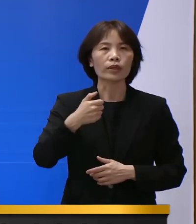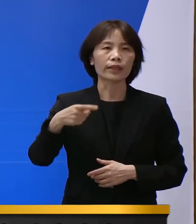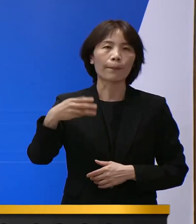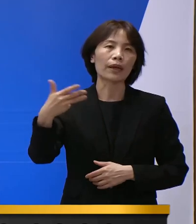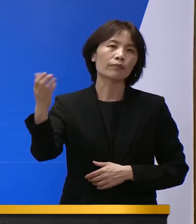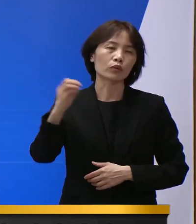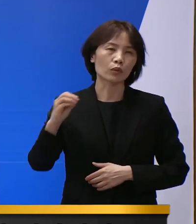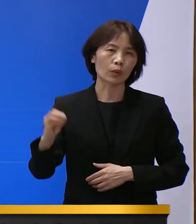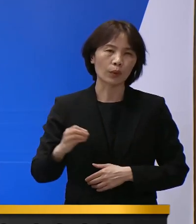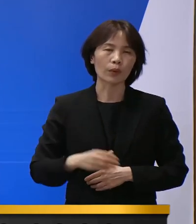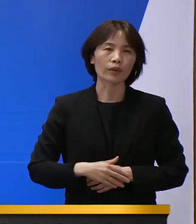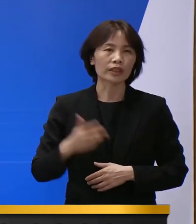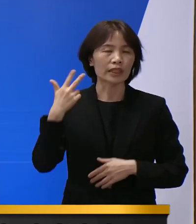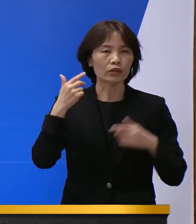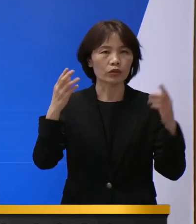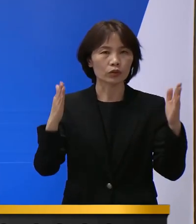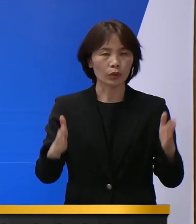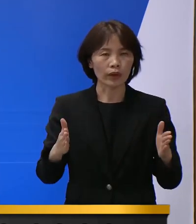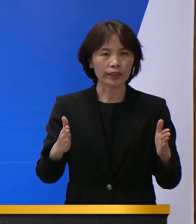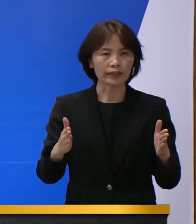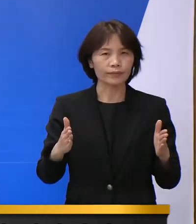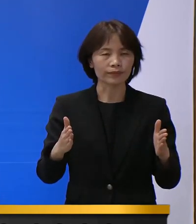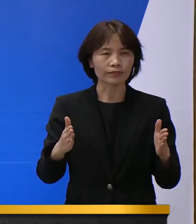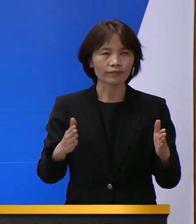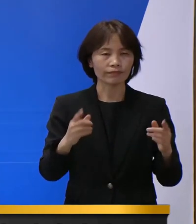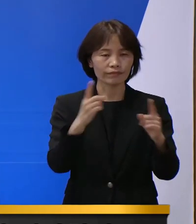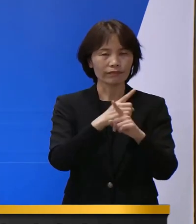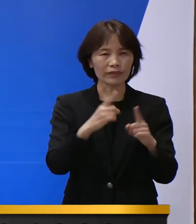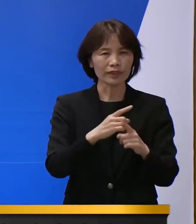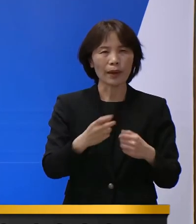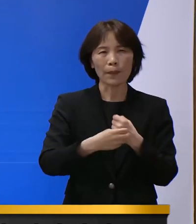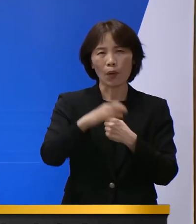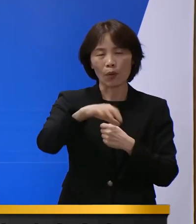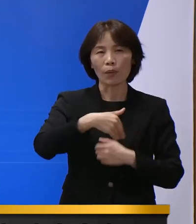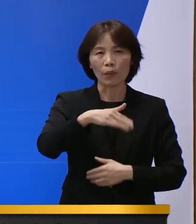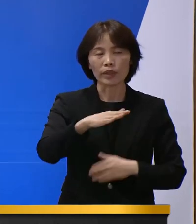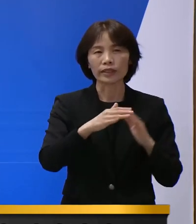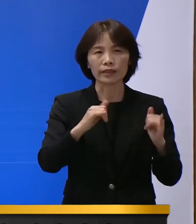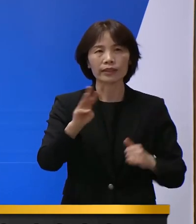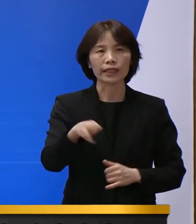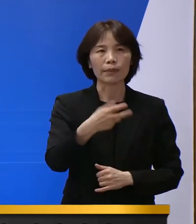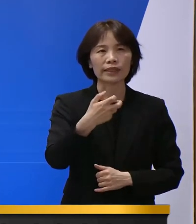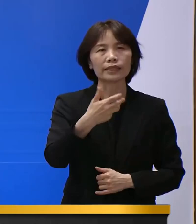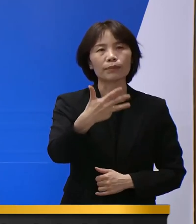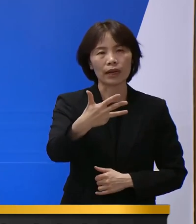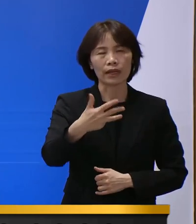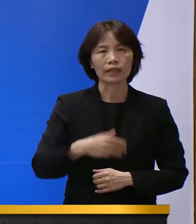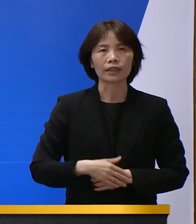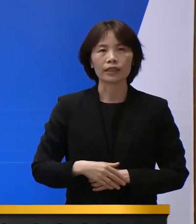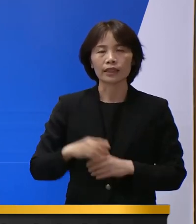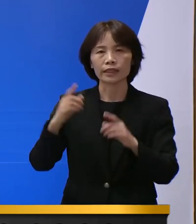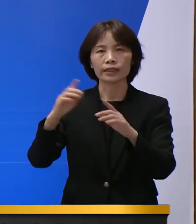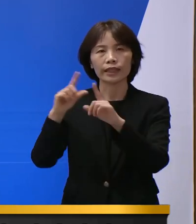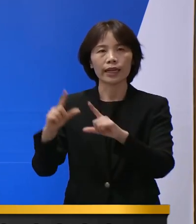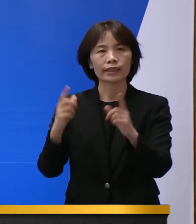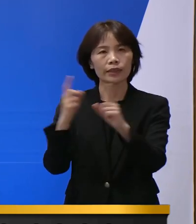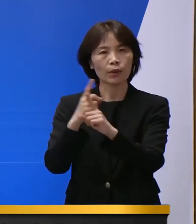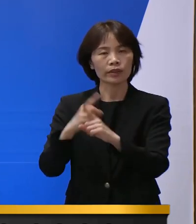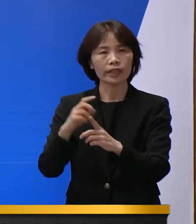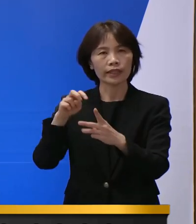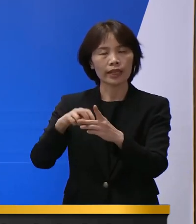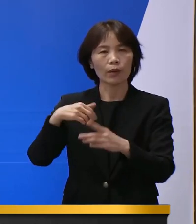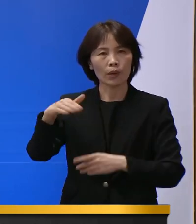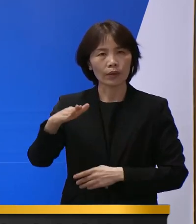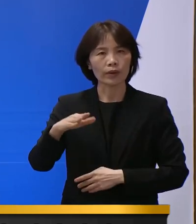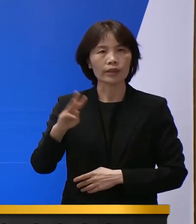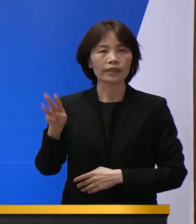5.8%입니다. 지난 한주 동안 재택치료 중에 병원으로 이송된 인원은 378명, 생활치료센터로 이송된